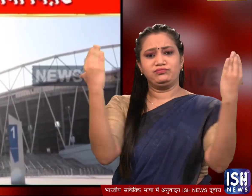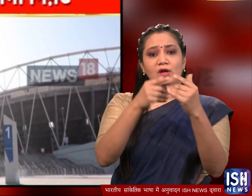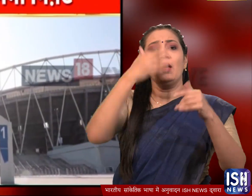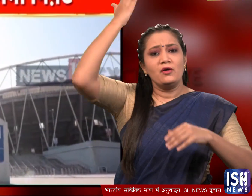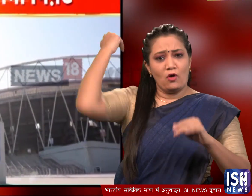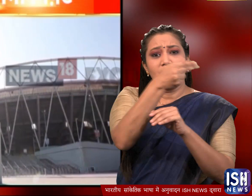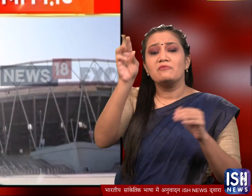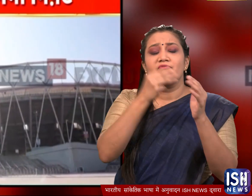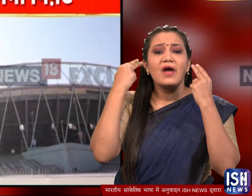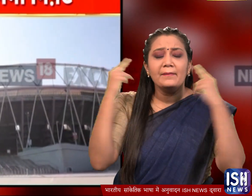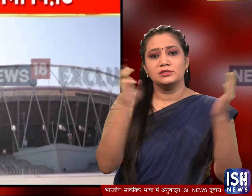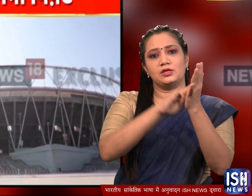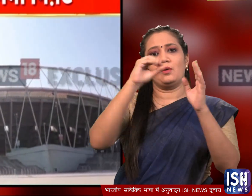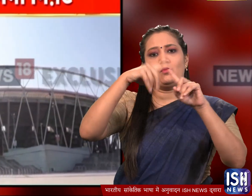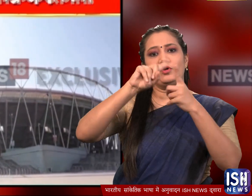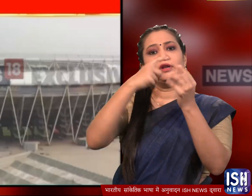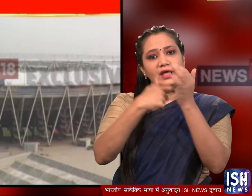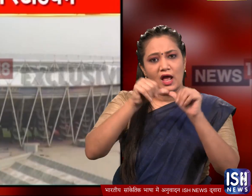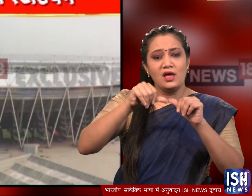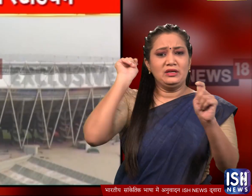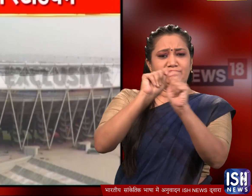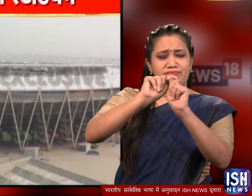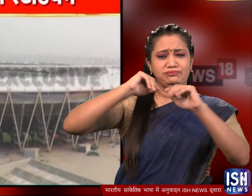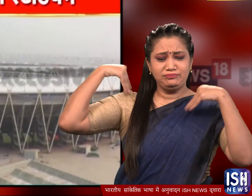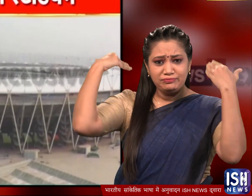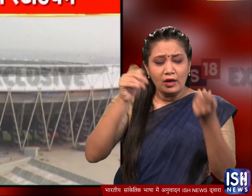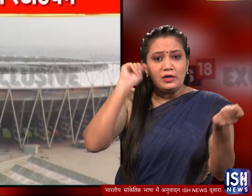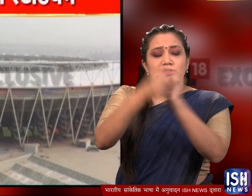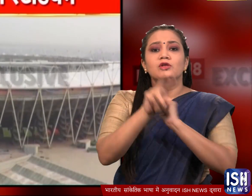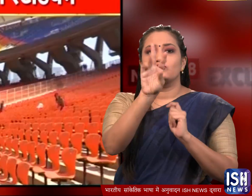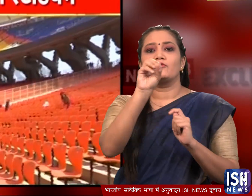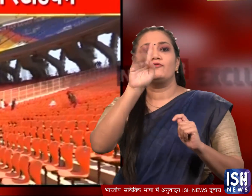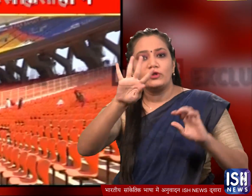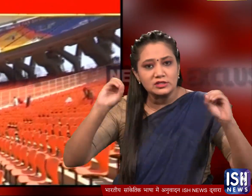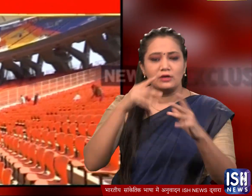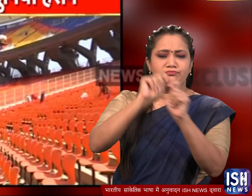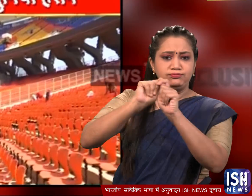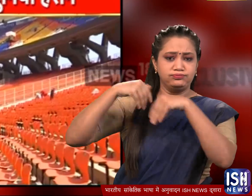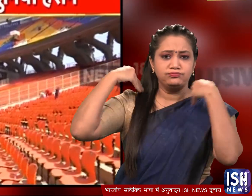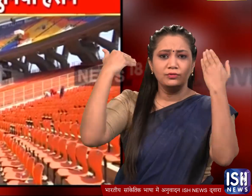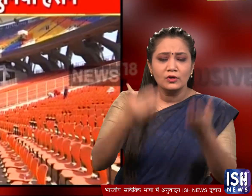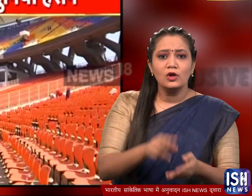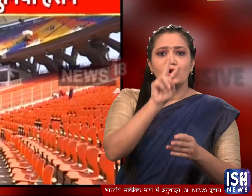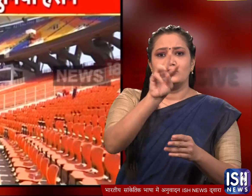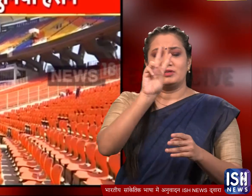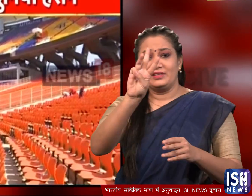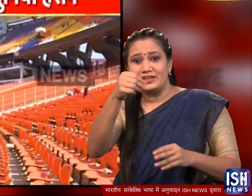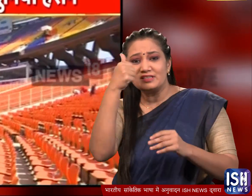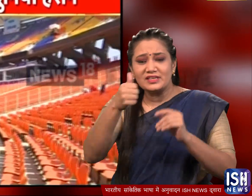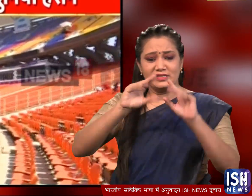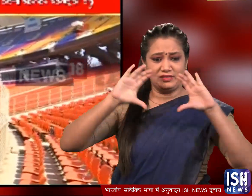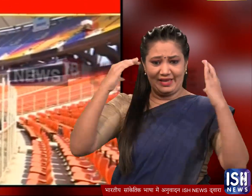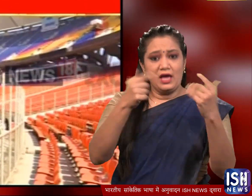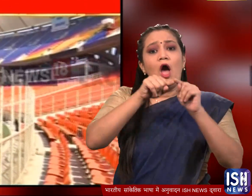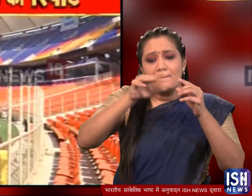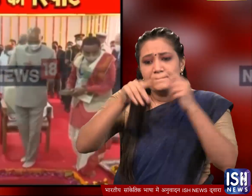कभी मोटेरा के नाम से मशहूर इस स्टेडियम की काया पलट का काम 2014 में शुरू हुआ, जिसे 236 एकड़ में फैले बेहद आधुनिक